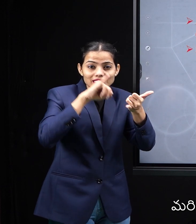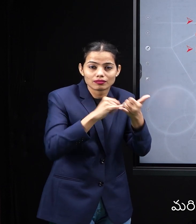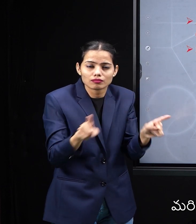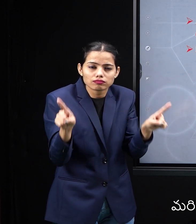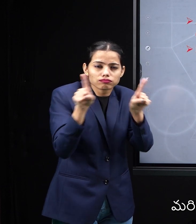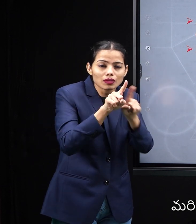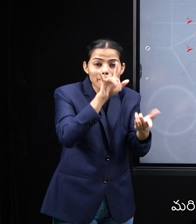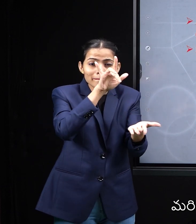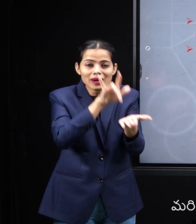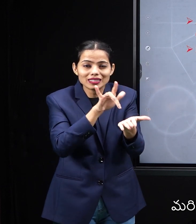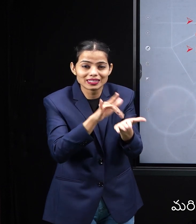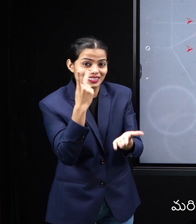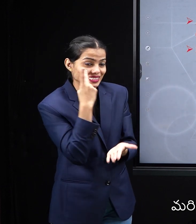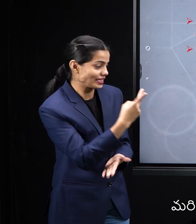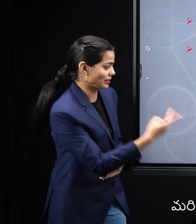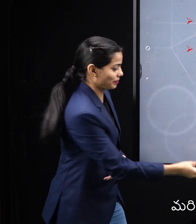PQ = RS.